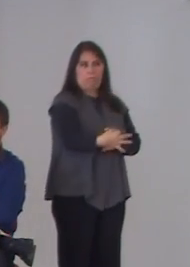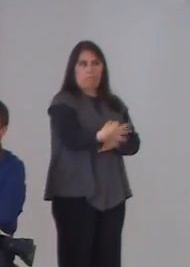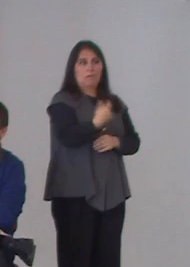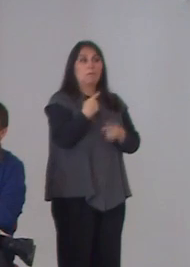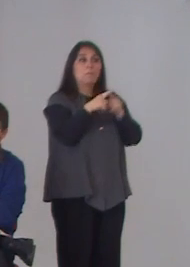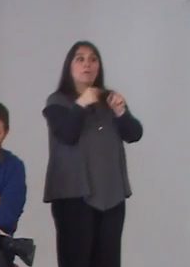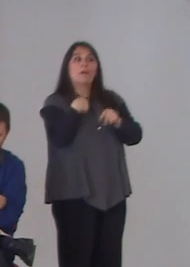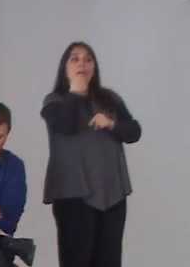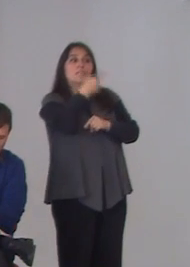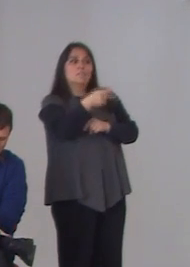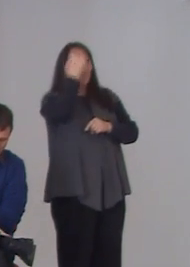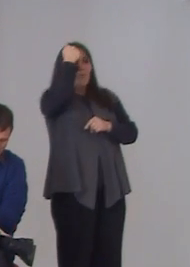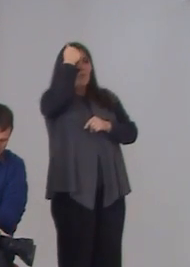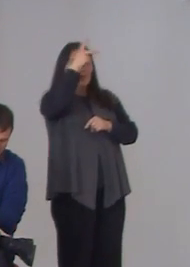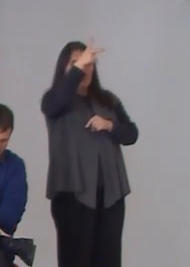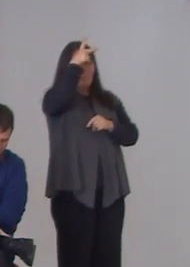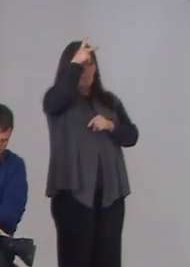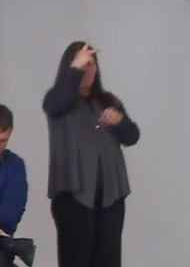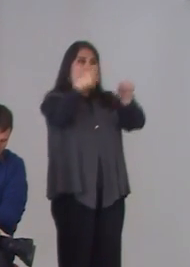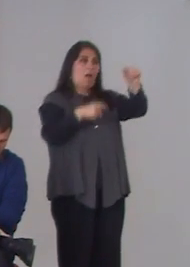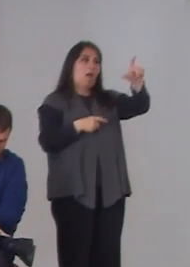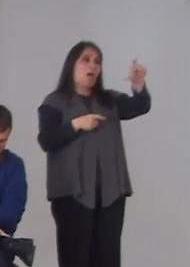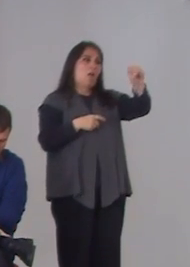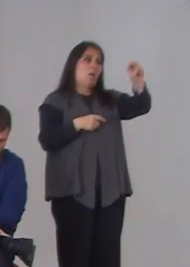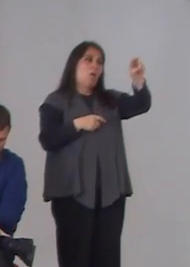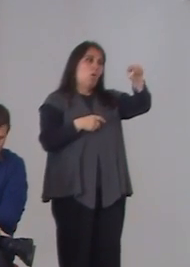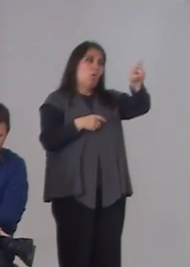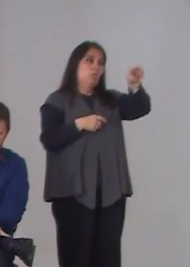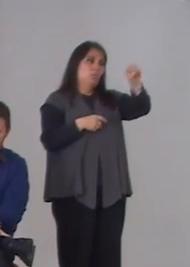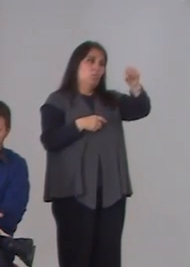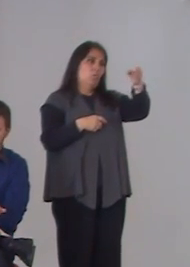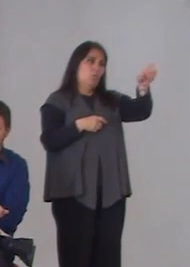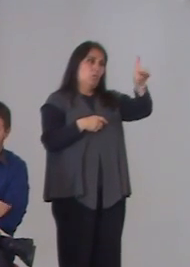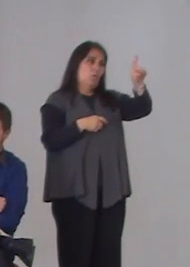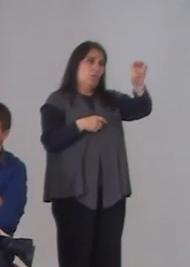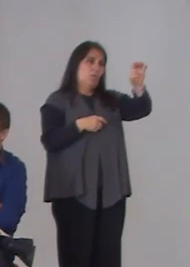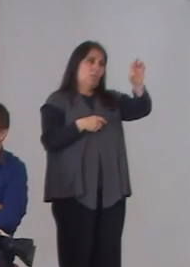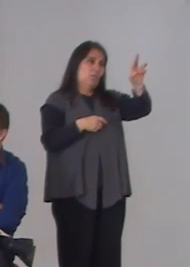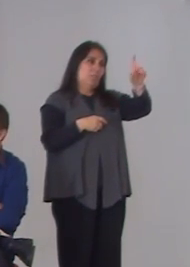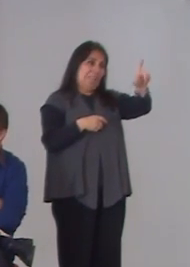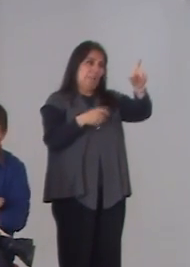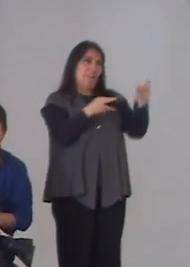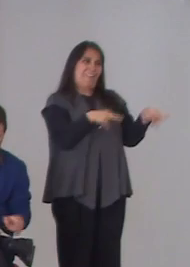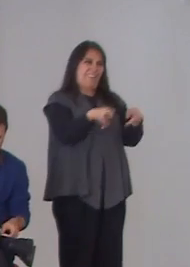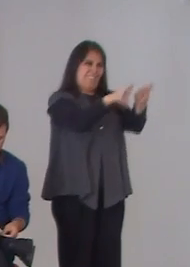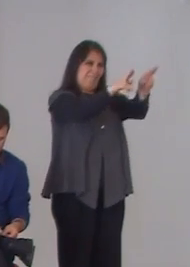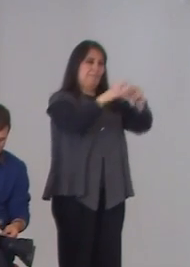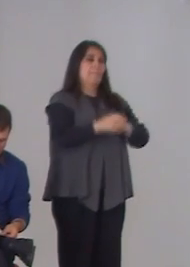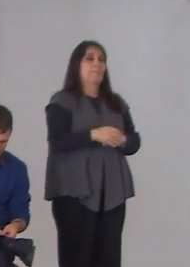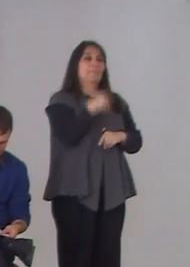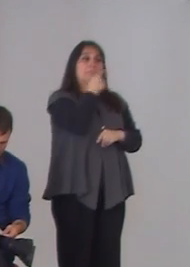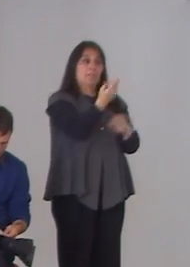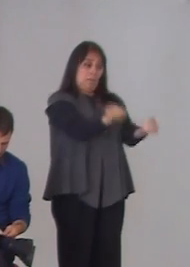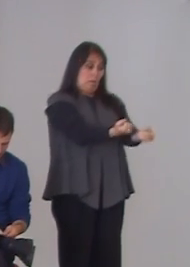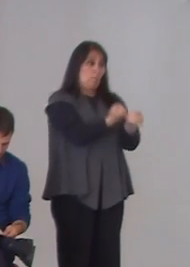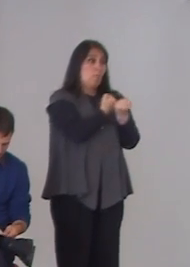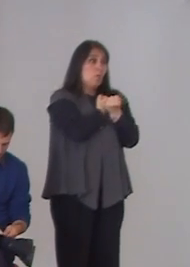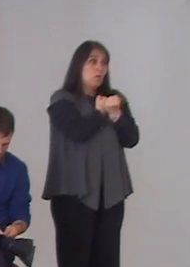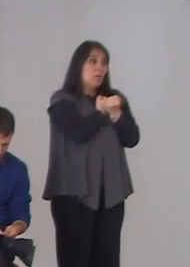profesor peruano que se llama Alonso del Río. Es cortico, él dice que el amor es el hilo conductor de la